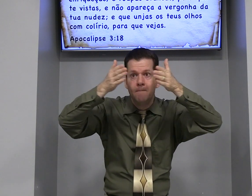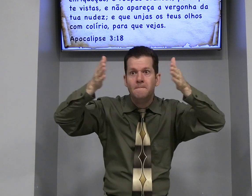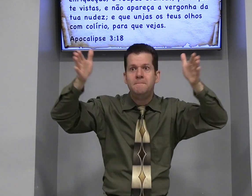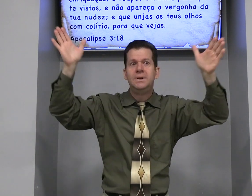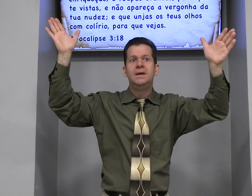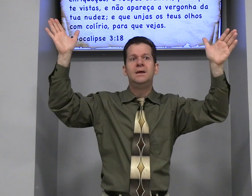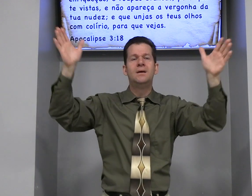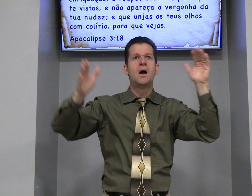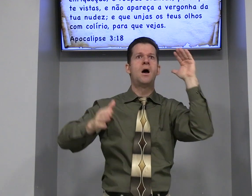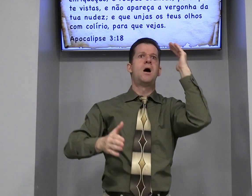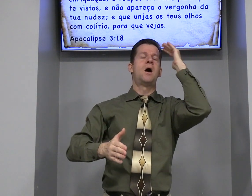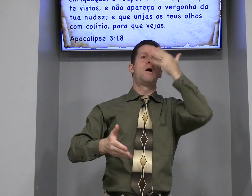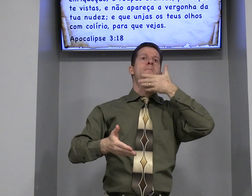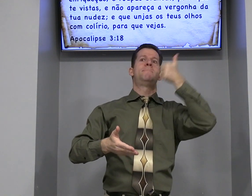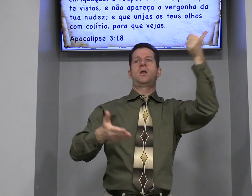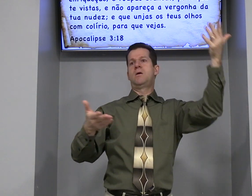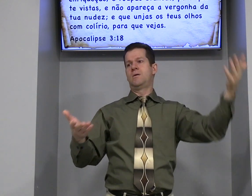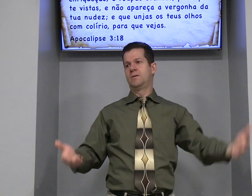entender, a abrir o entendimento,